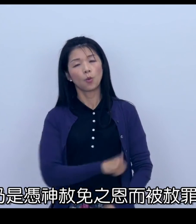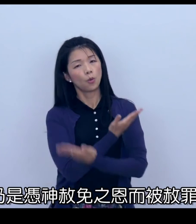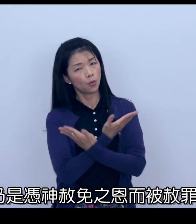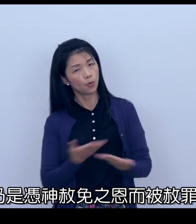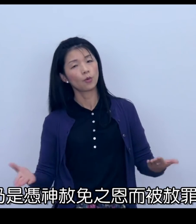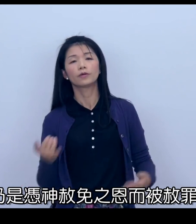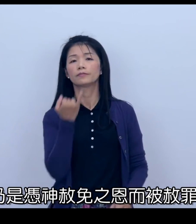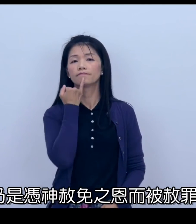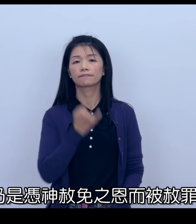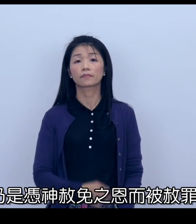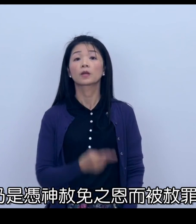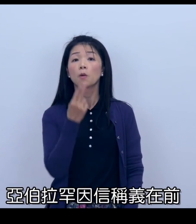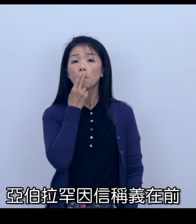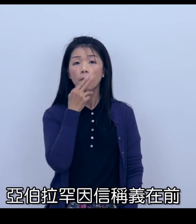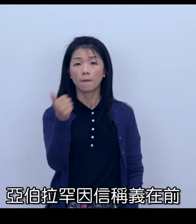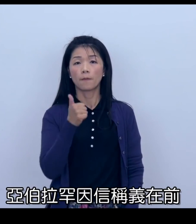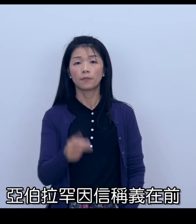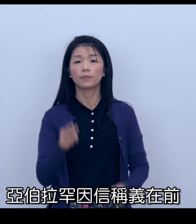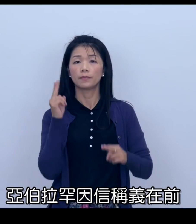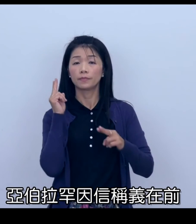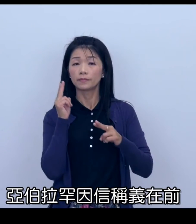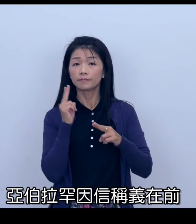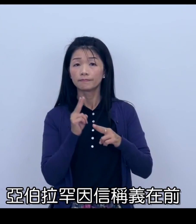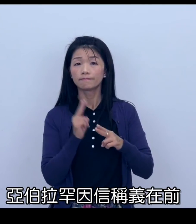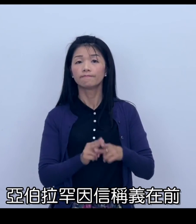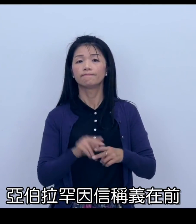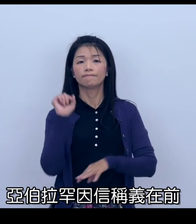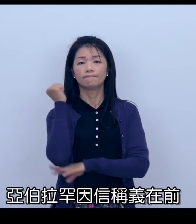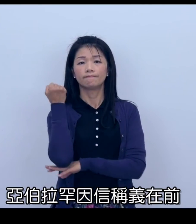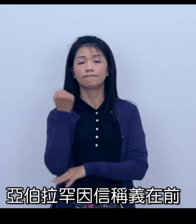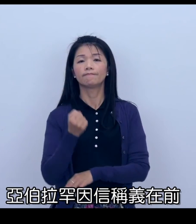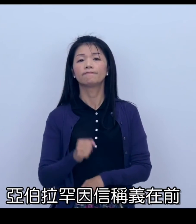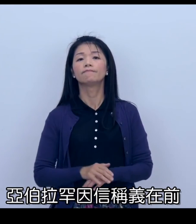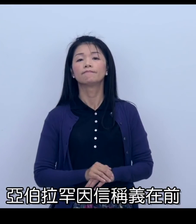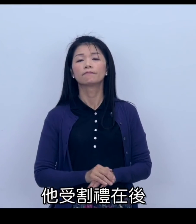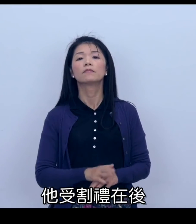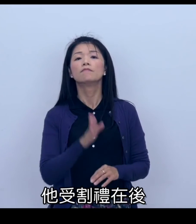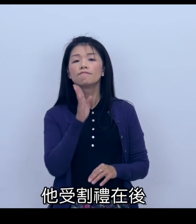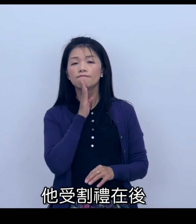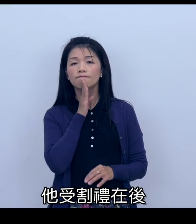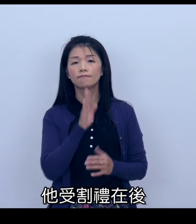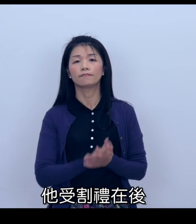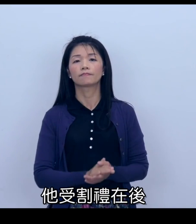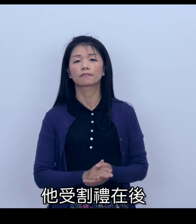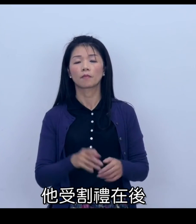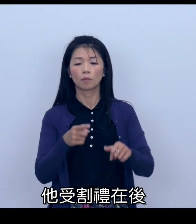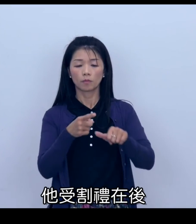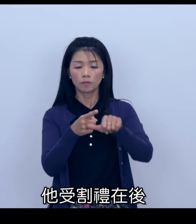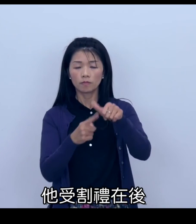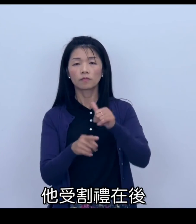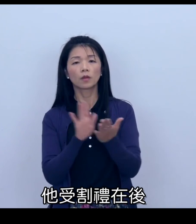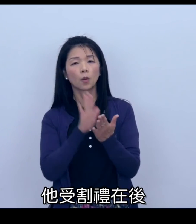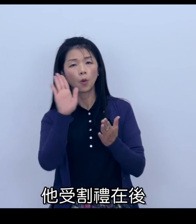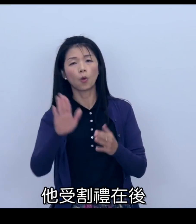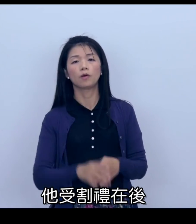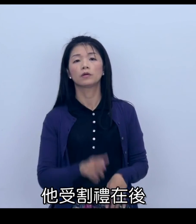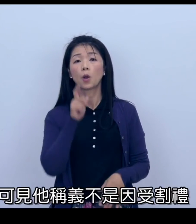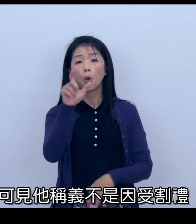罪。亚伯拉罕因信称义在前，他受割礼在后，可